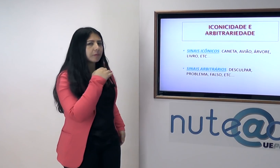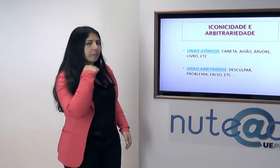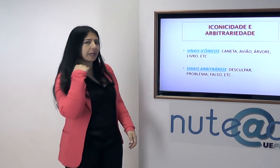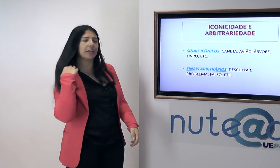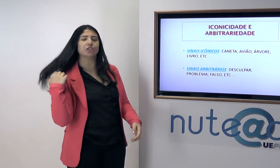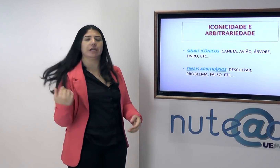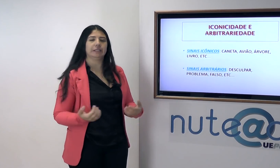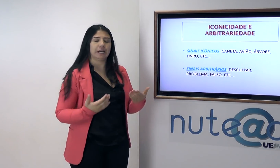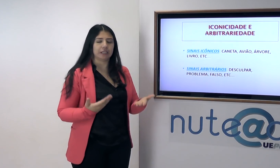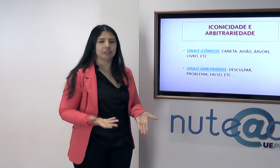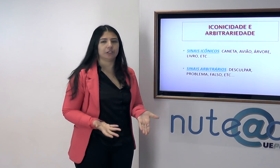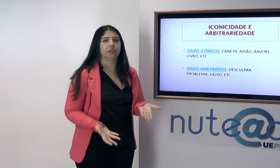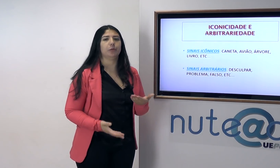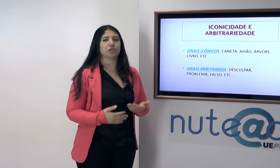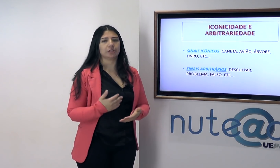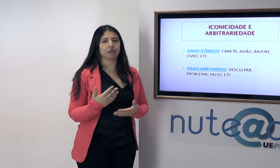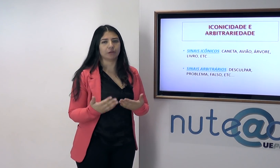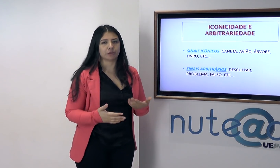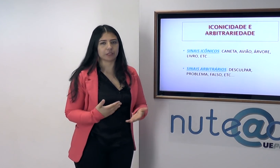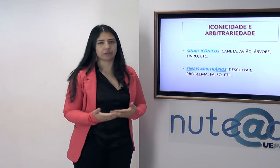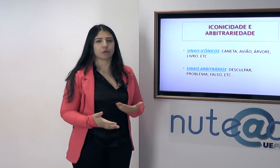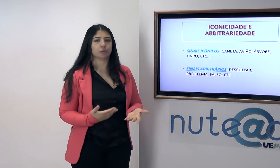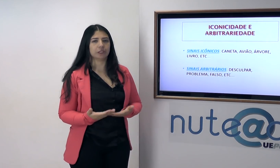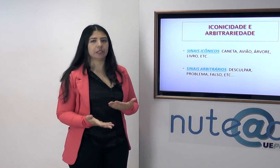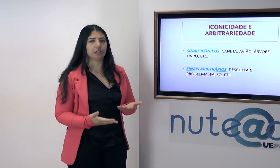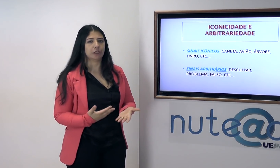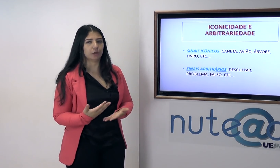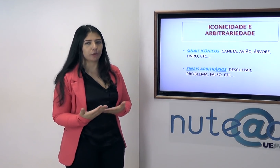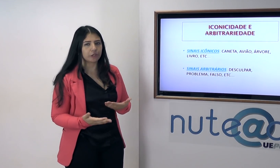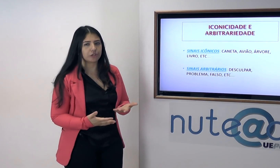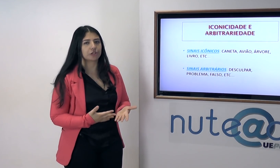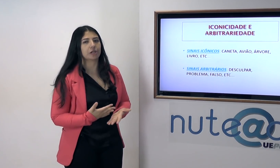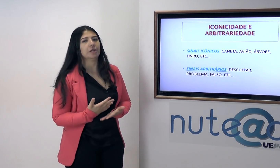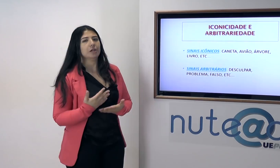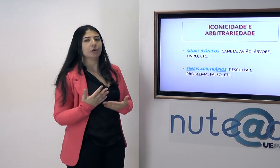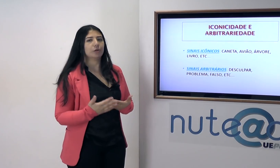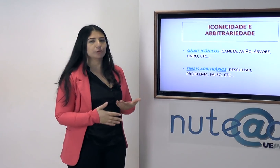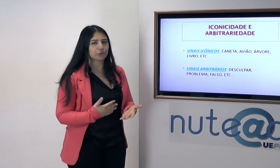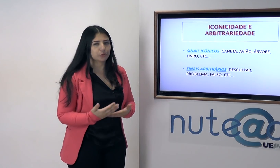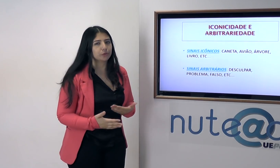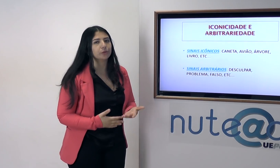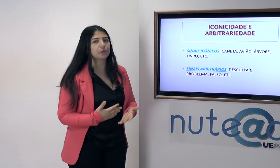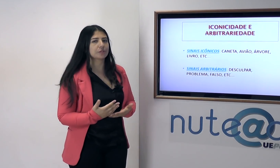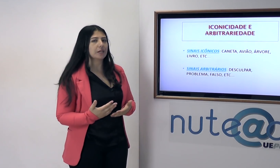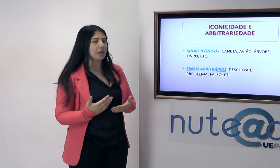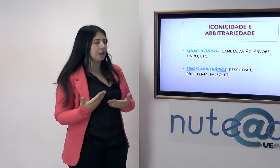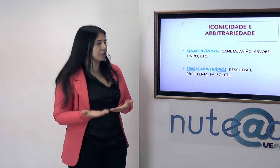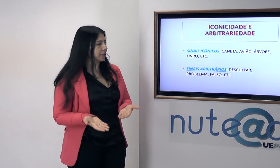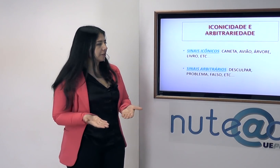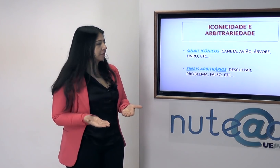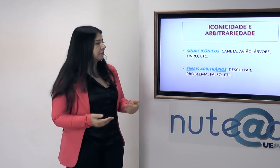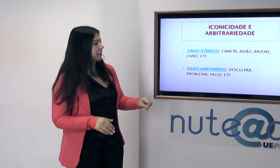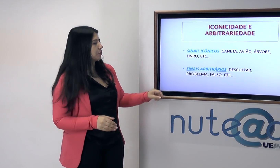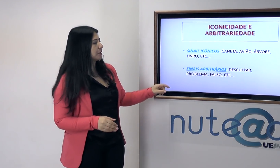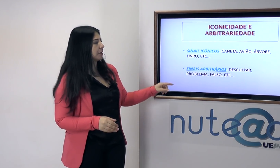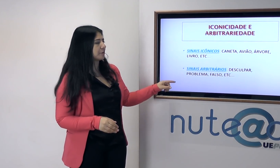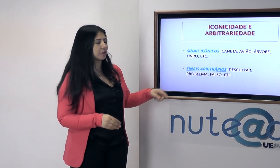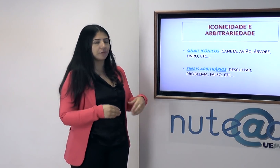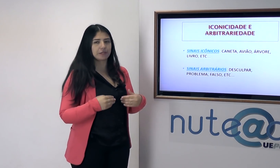Para quem já é da área de Libras, já tem um contato com a comunidade linguística, com os surdos, ele já sabe sinais. Mas se eu fizer